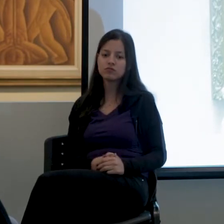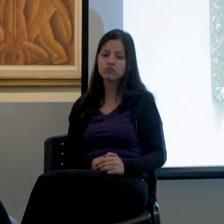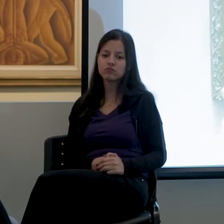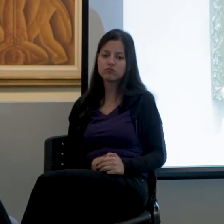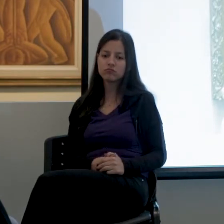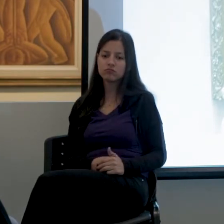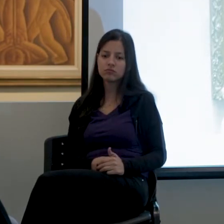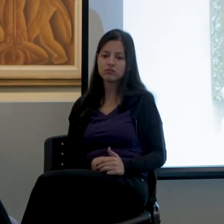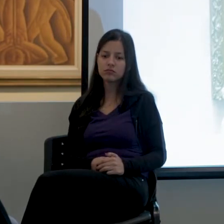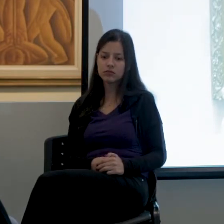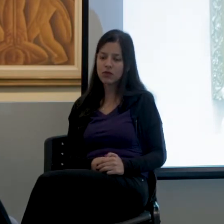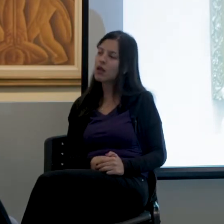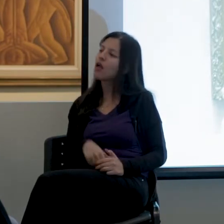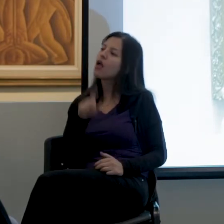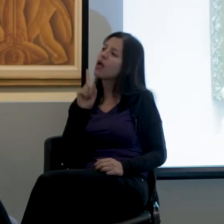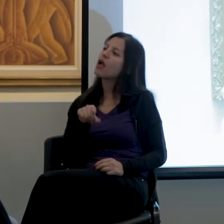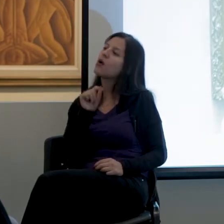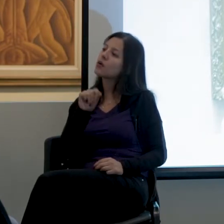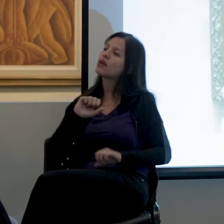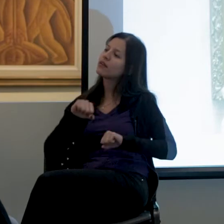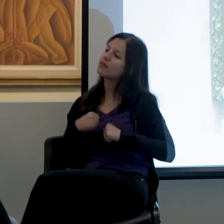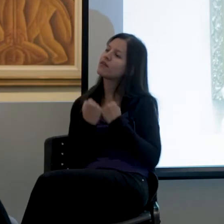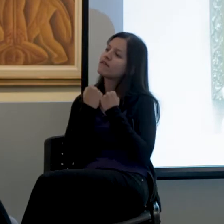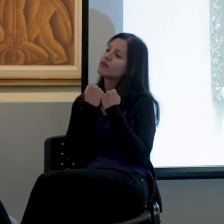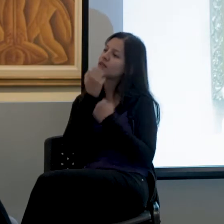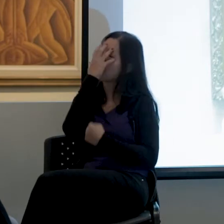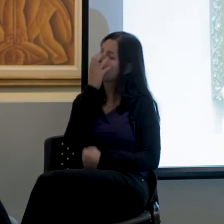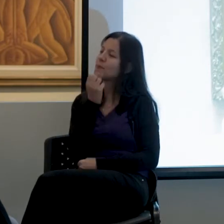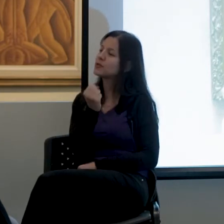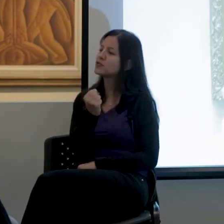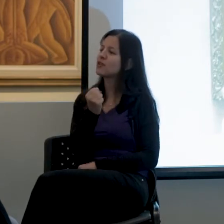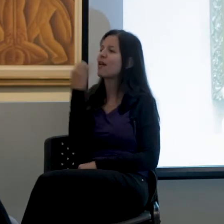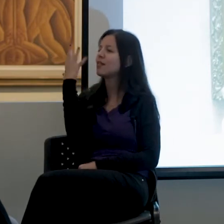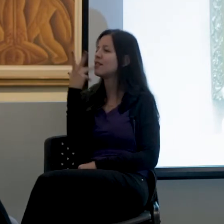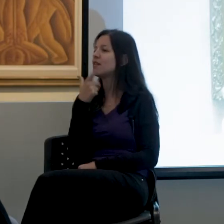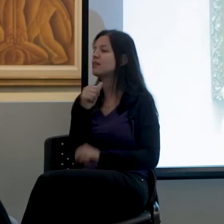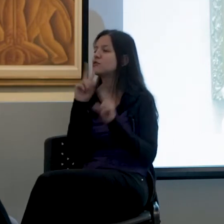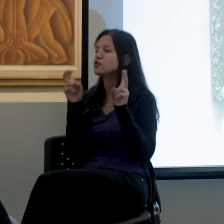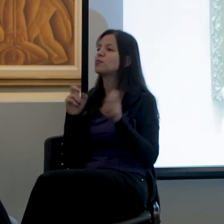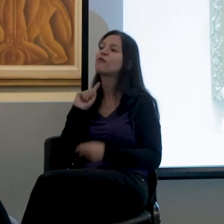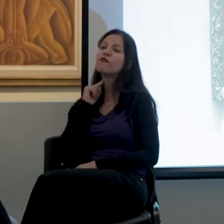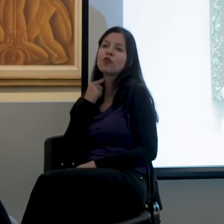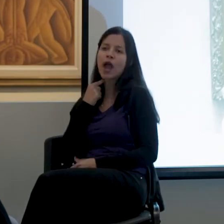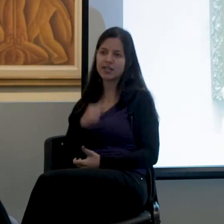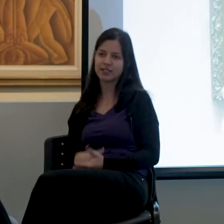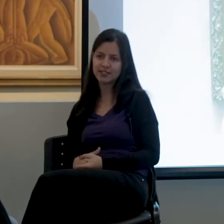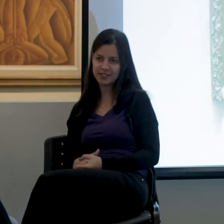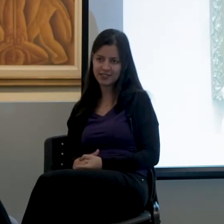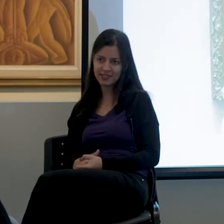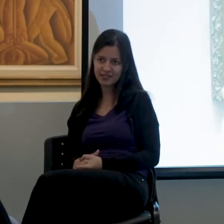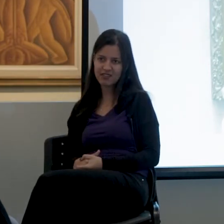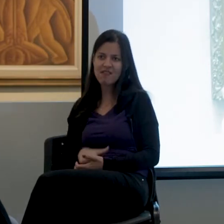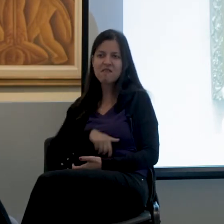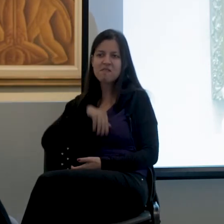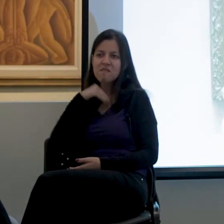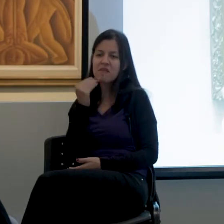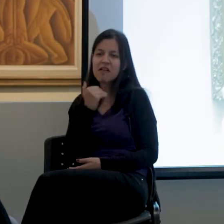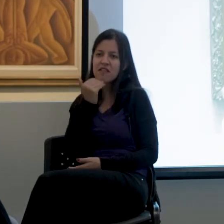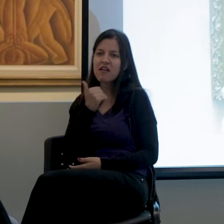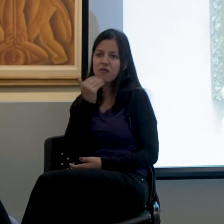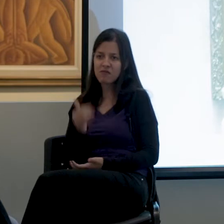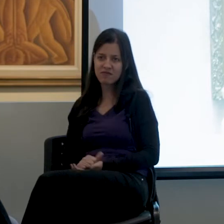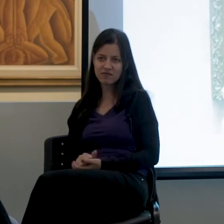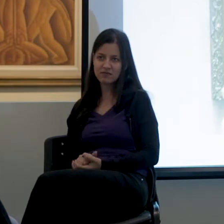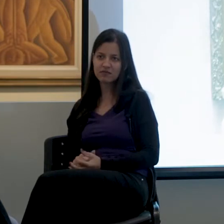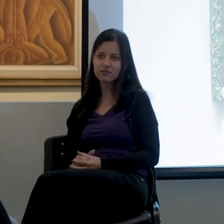uma defesa apaixonada e linda da vulgaridade, do vulgar, do banal, que nem o poema do Baudelaire que a